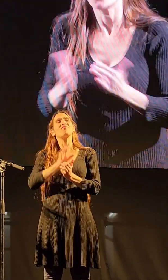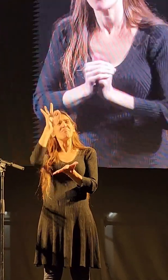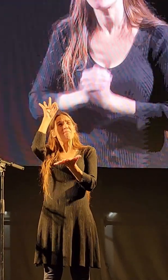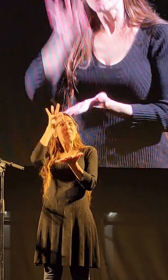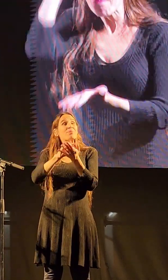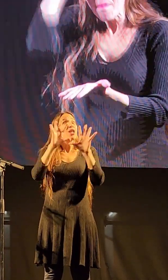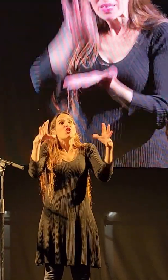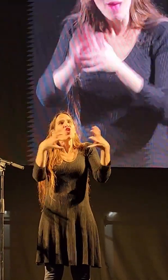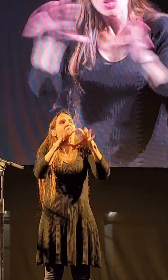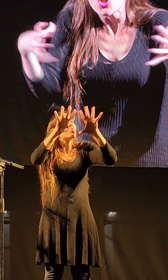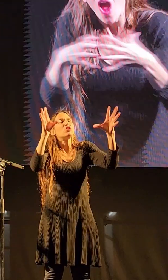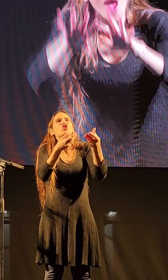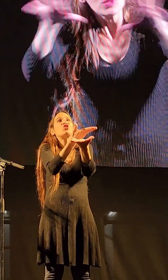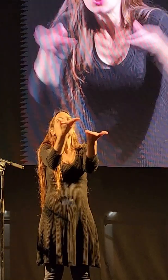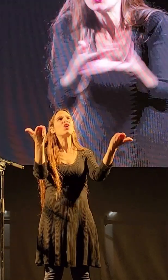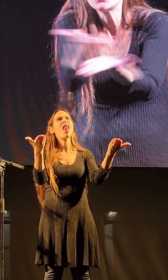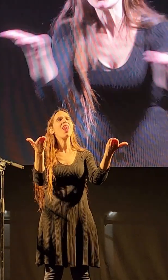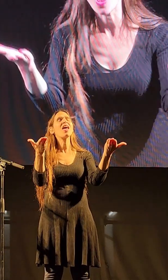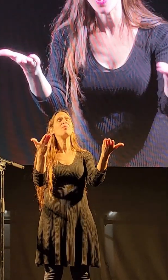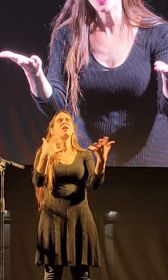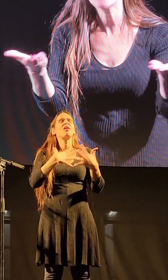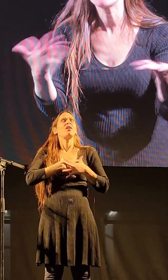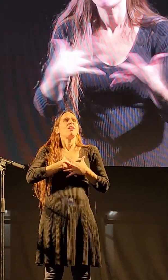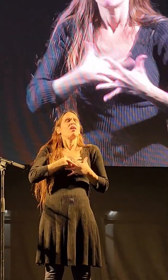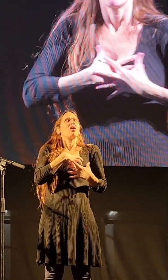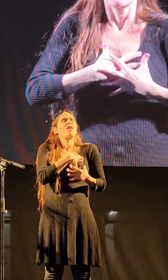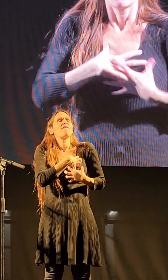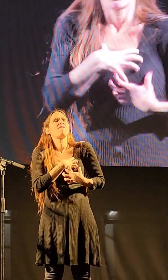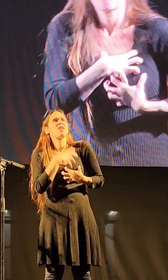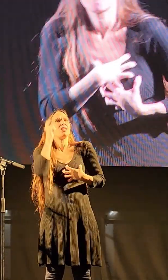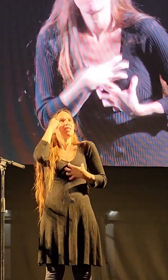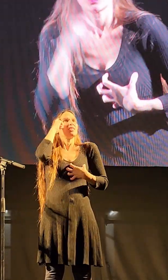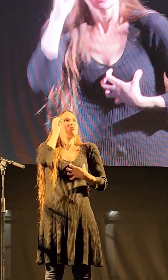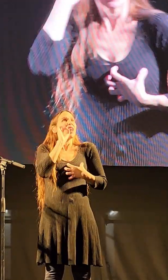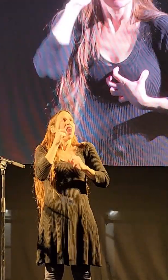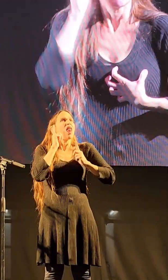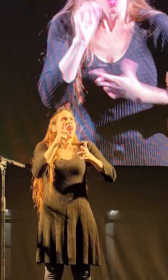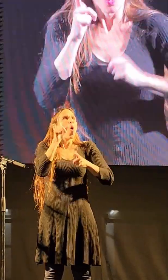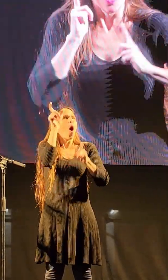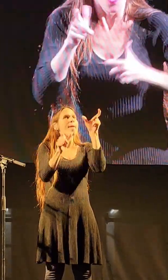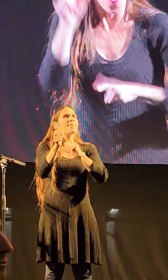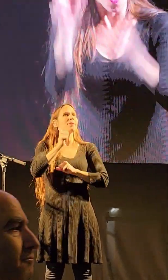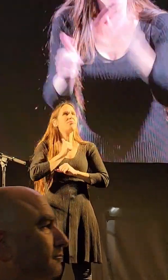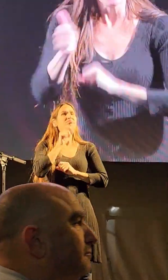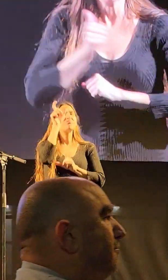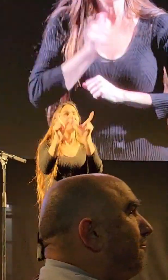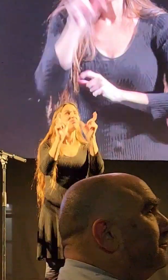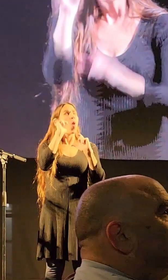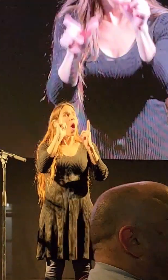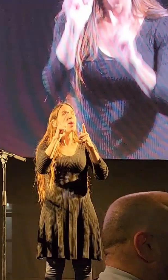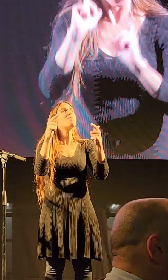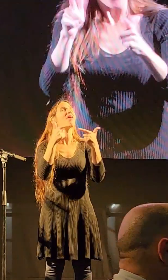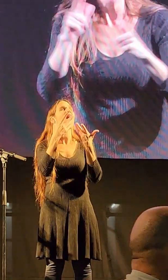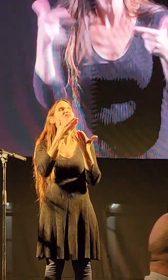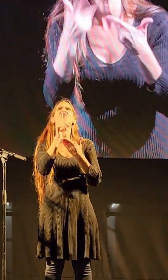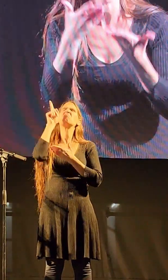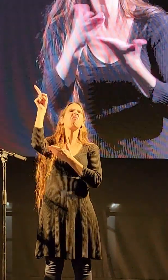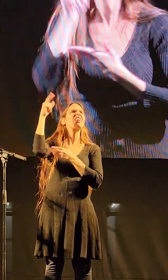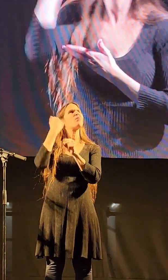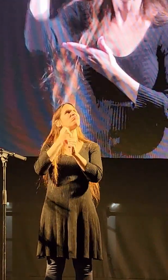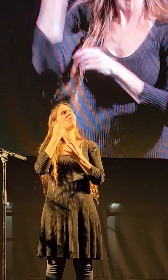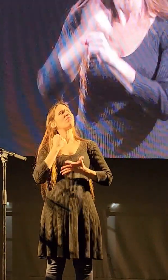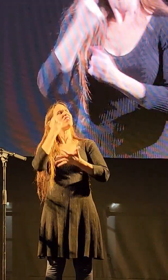בזמן שהעם שלם מחסיר פעימה בדאגה ללוחמים, ללוחמים בקרב אתם